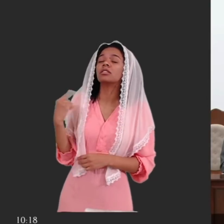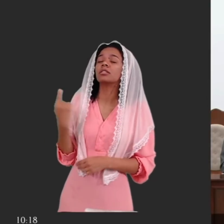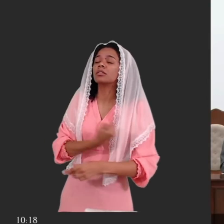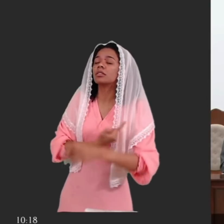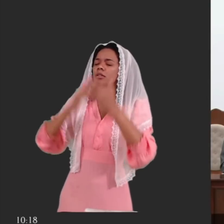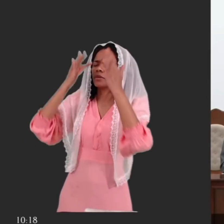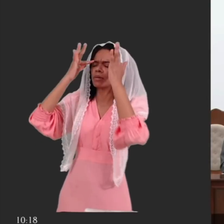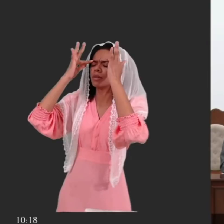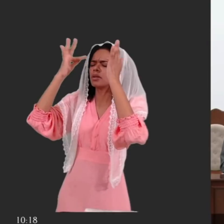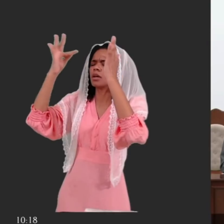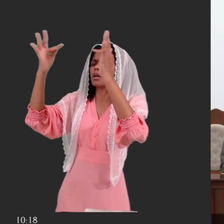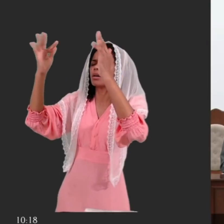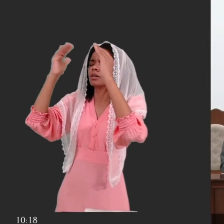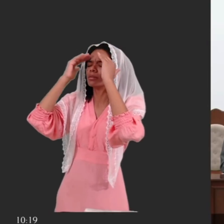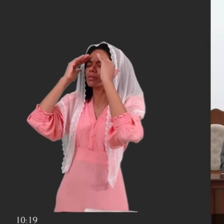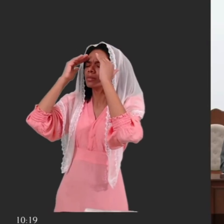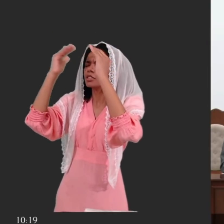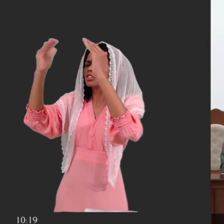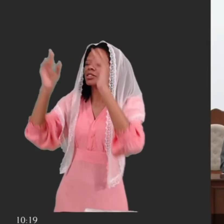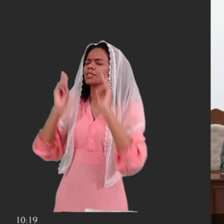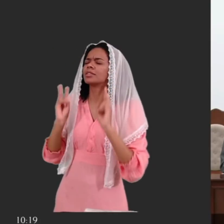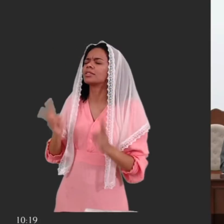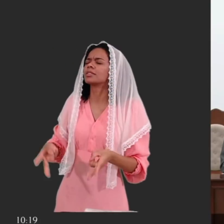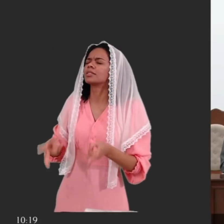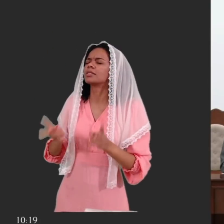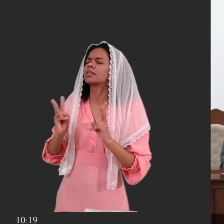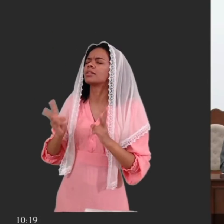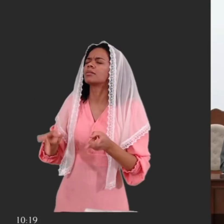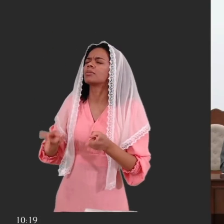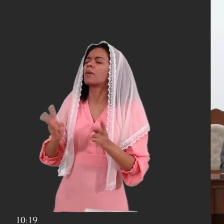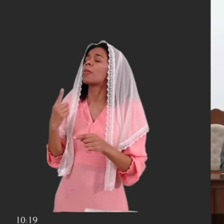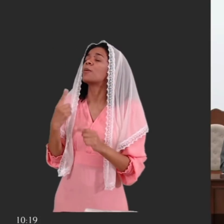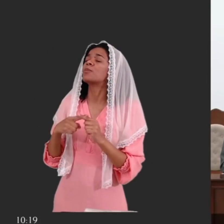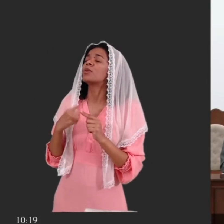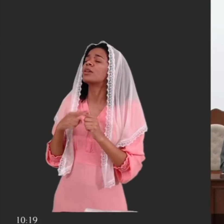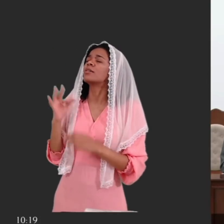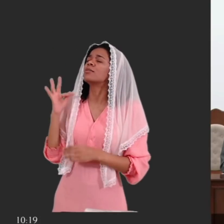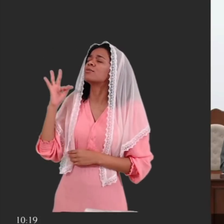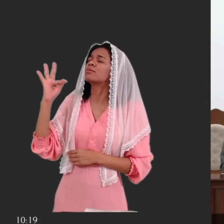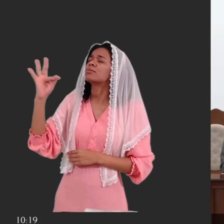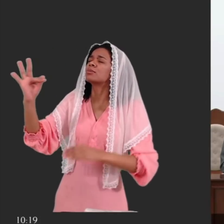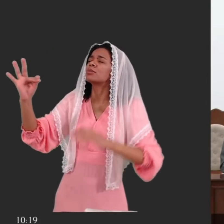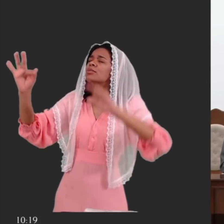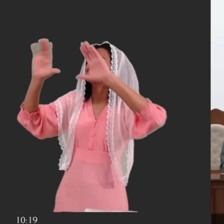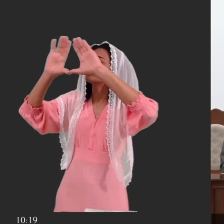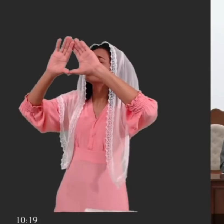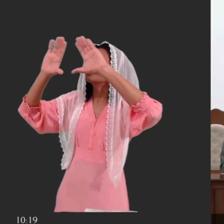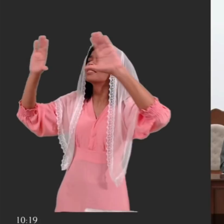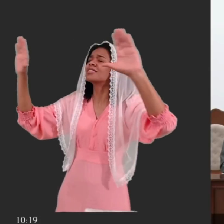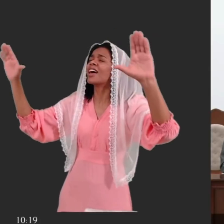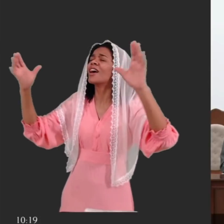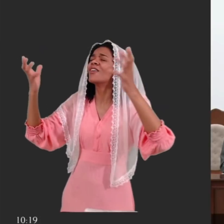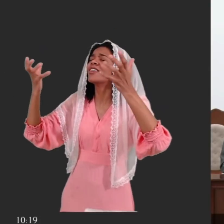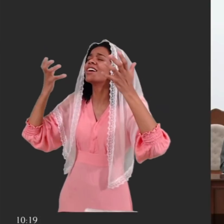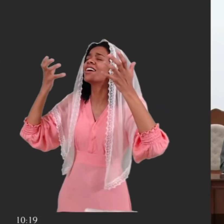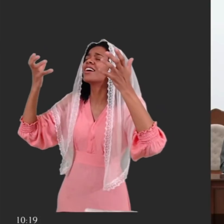tua palavra, porquanto, Senhor, um dia queremos entrar no céu, um dia